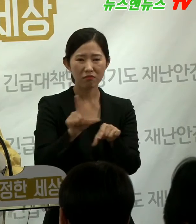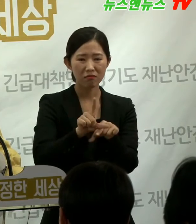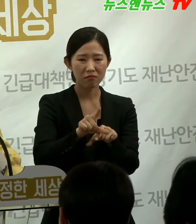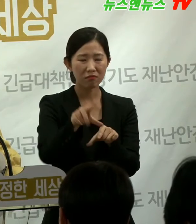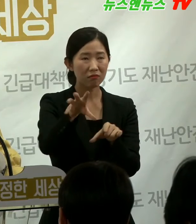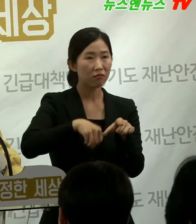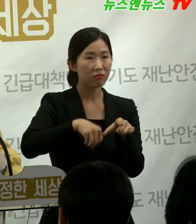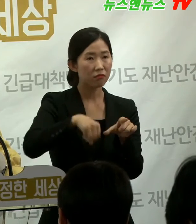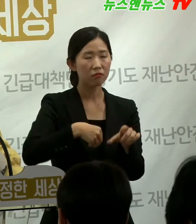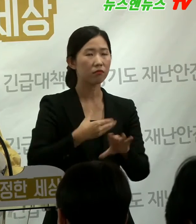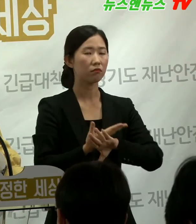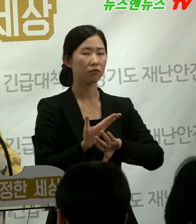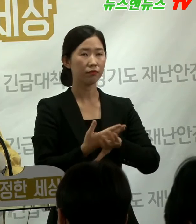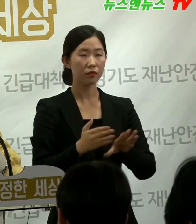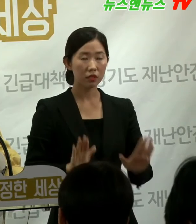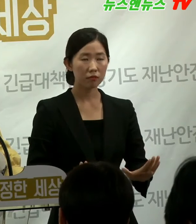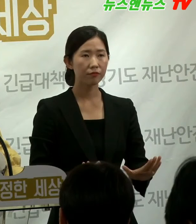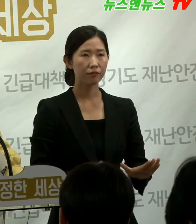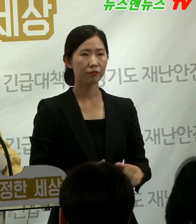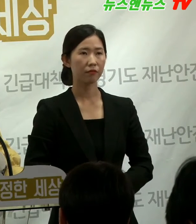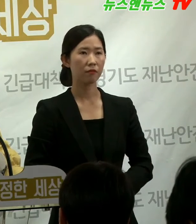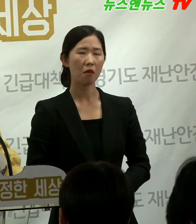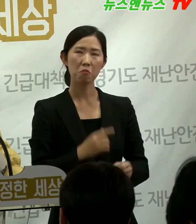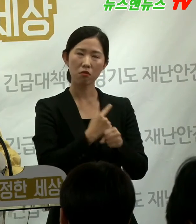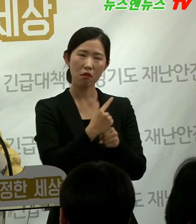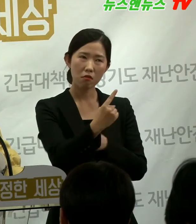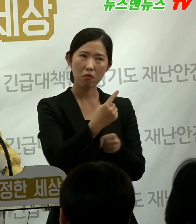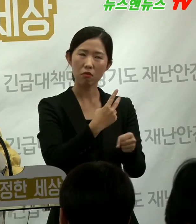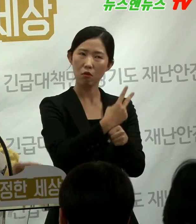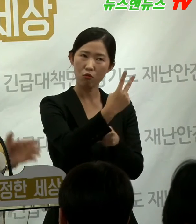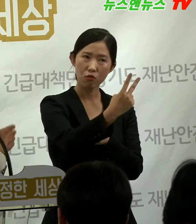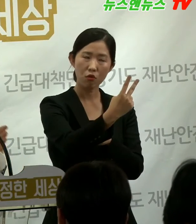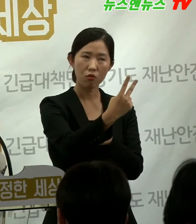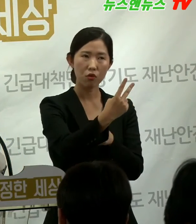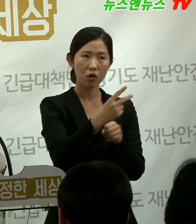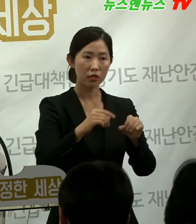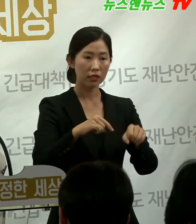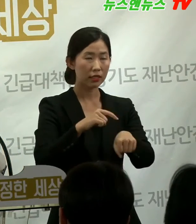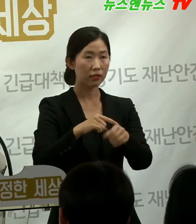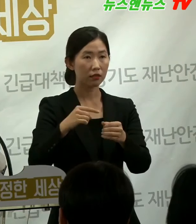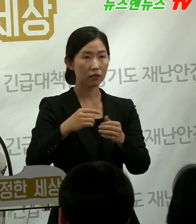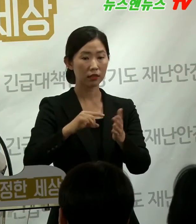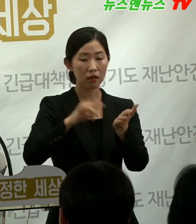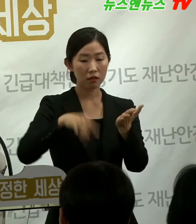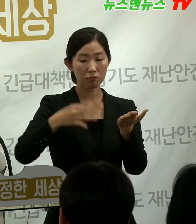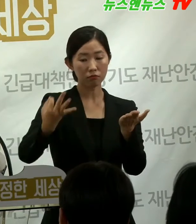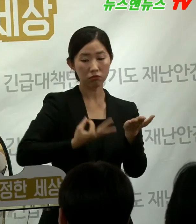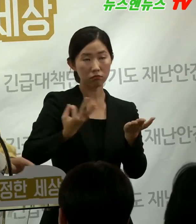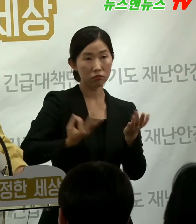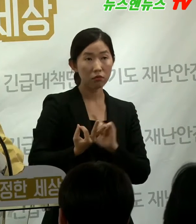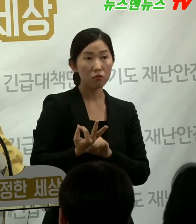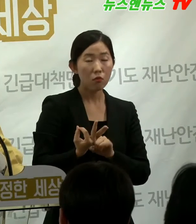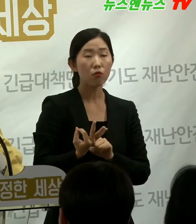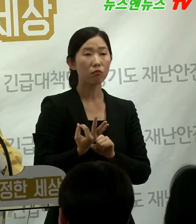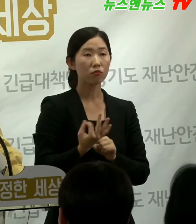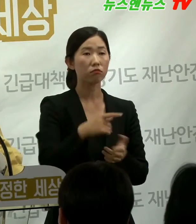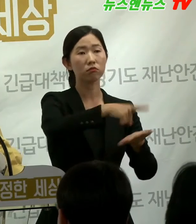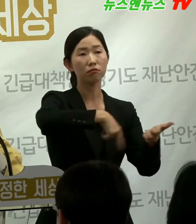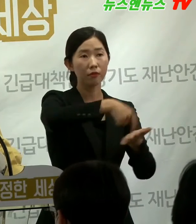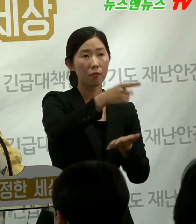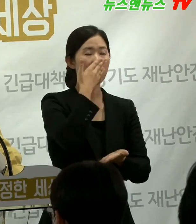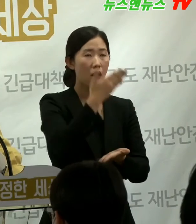올해 부족하면 국채를 발행하되, 그걸 뭐 내년이나 내후년에 정해진 세입으로 상환해 나가면 됩니다.